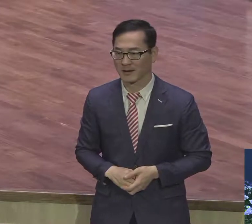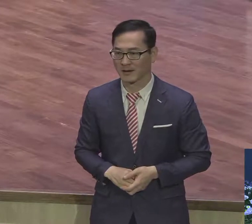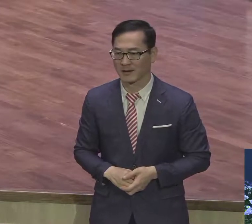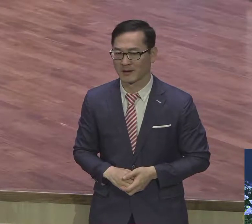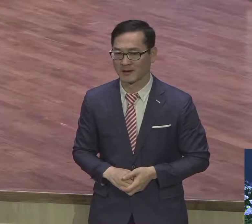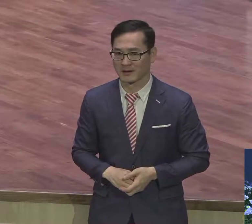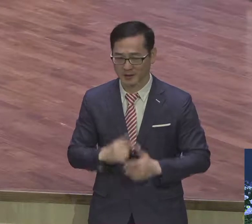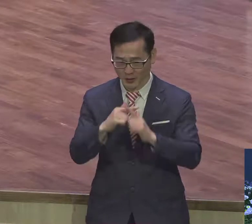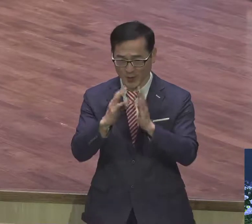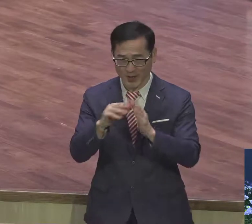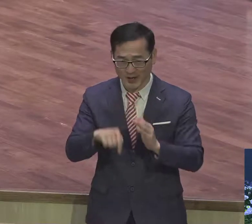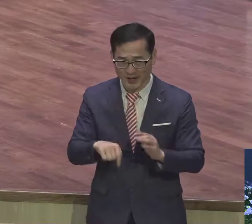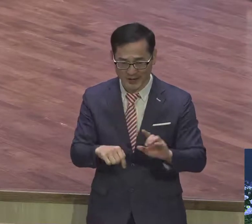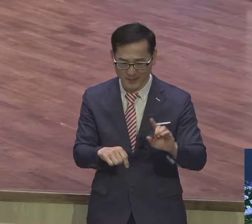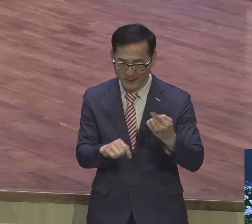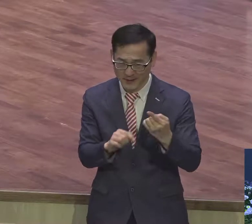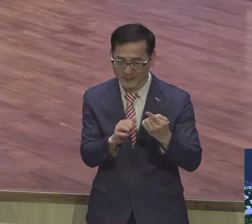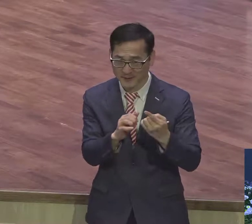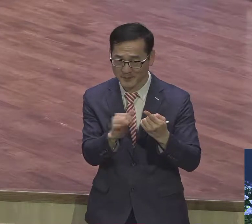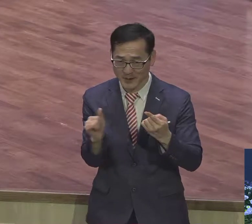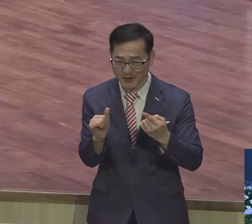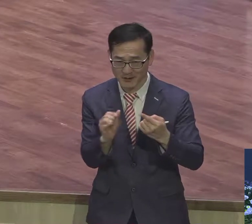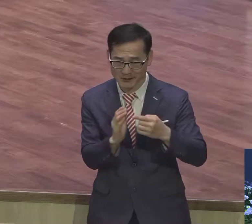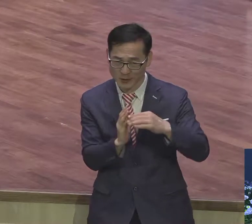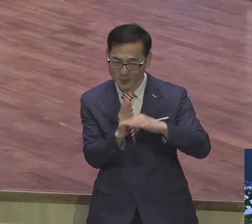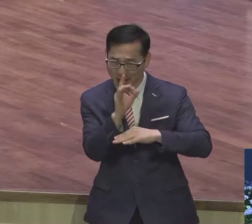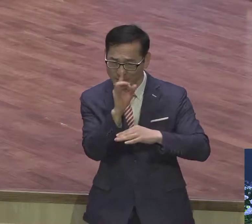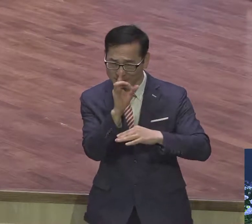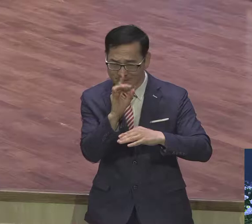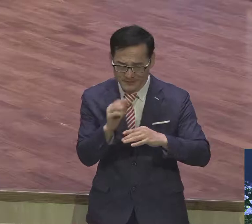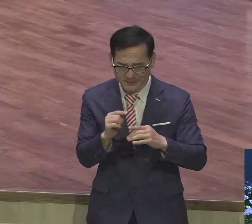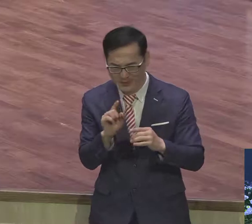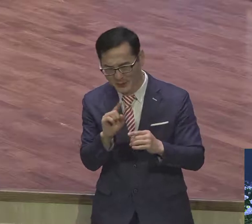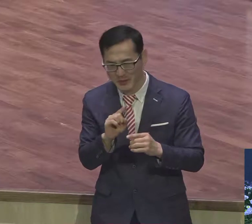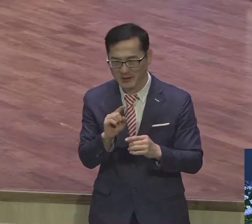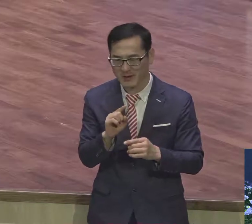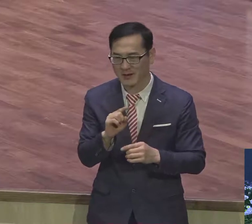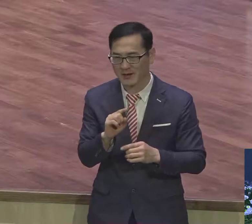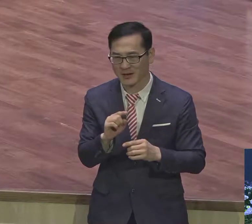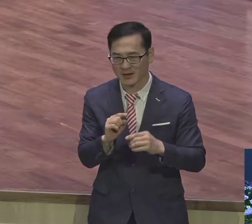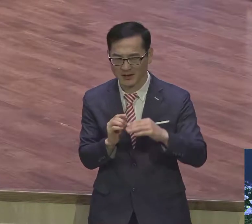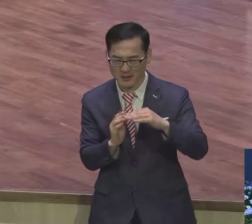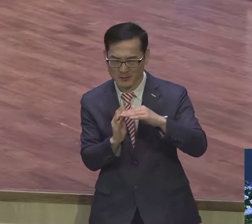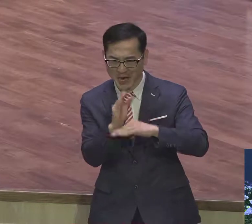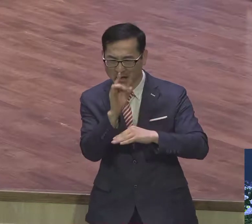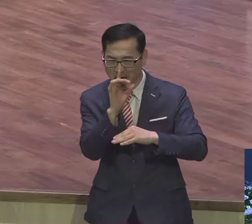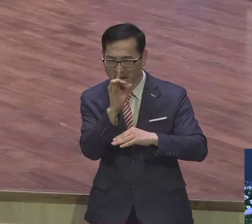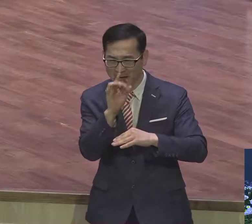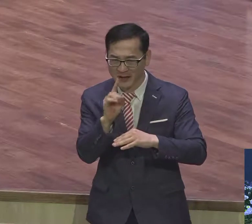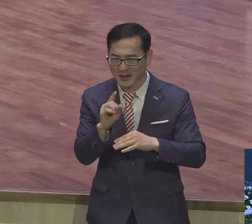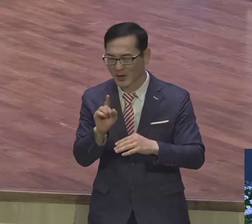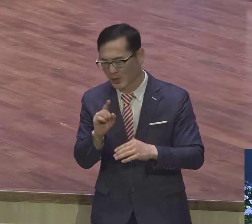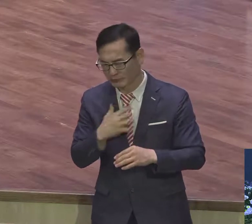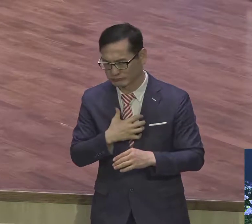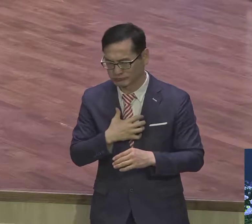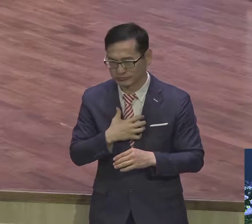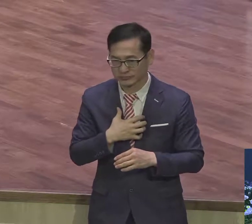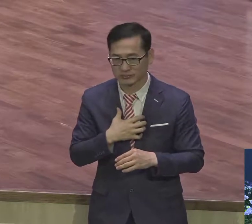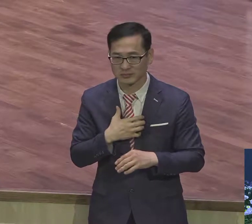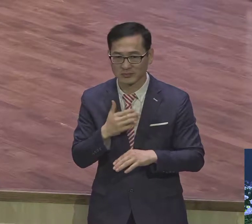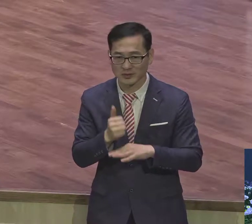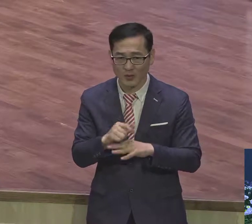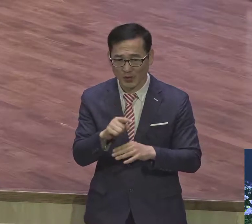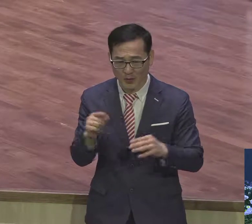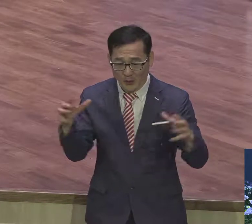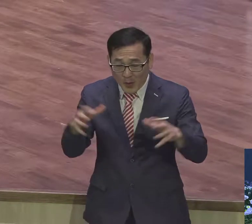옵니다. 또 시험 옵니다. 근근히 200명 넘어가면 또 거기에서 시험이 와가지고 또 갈라주고